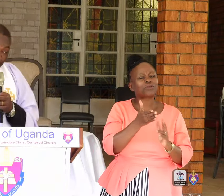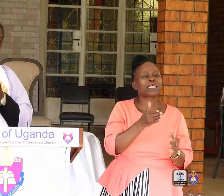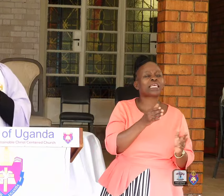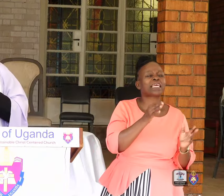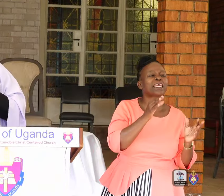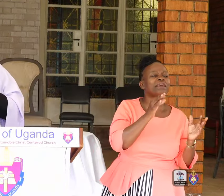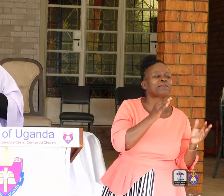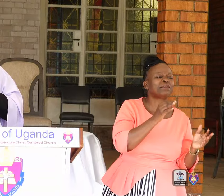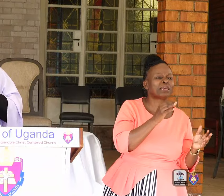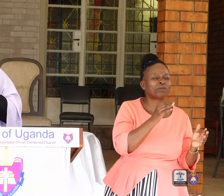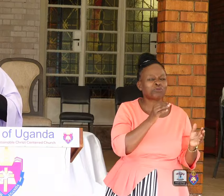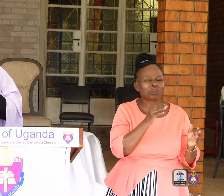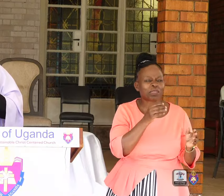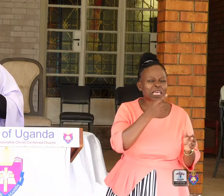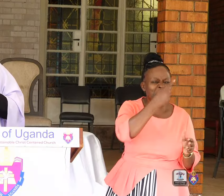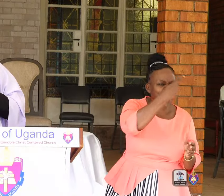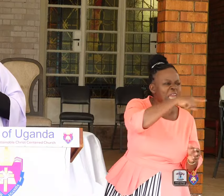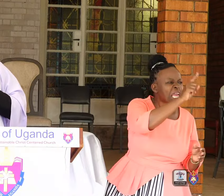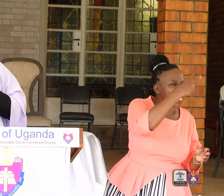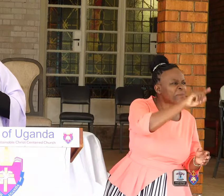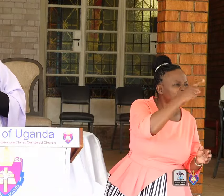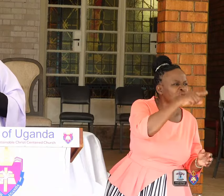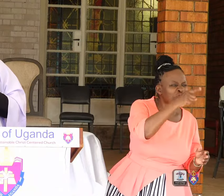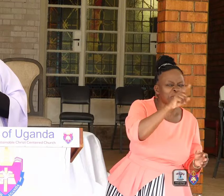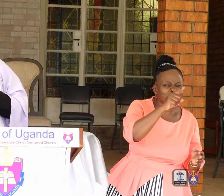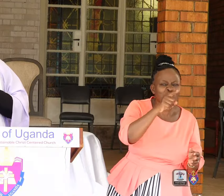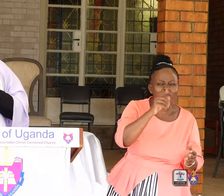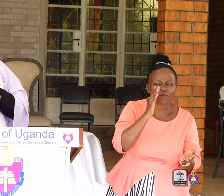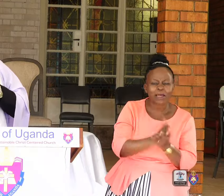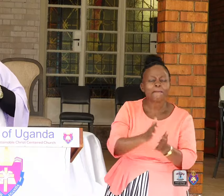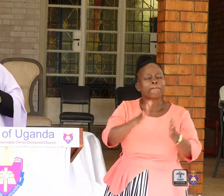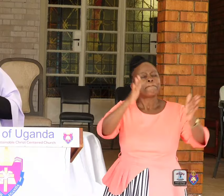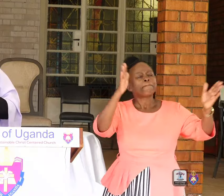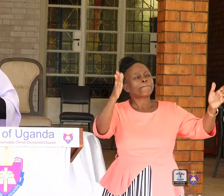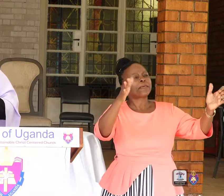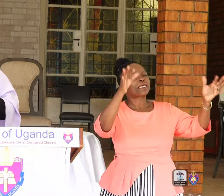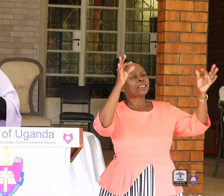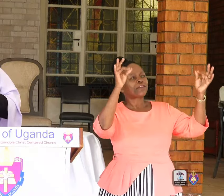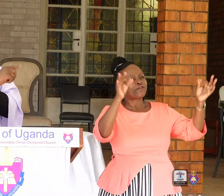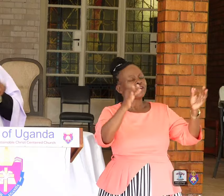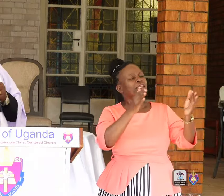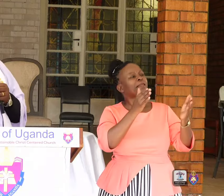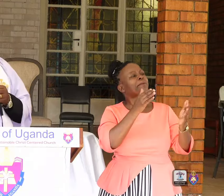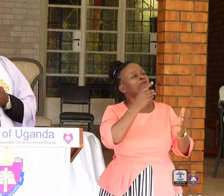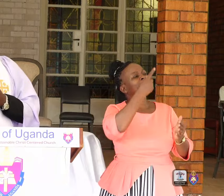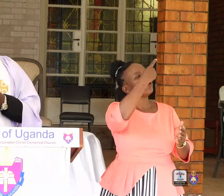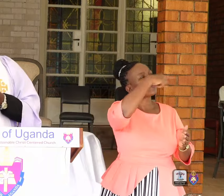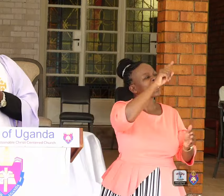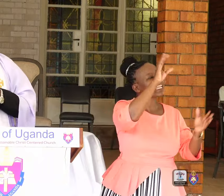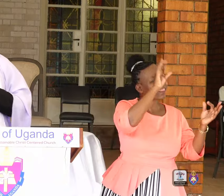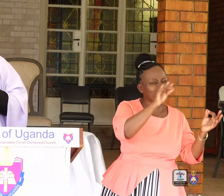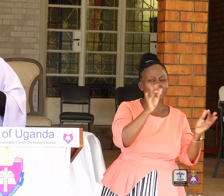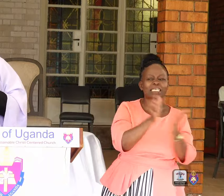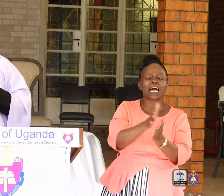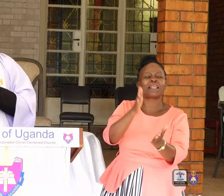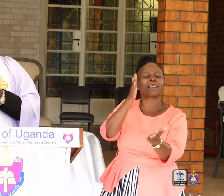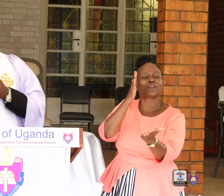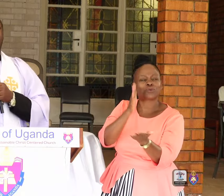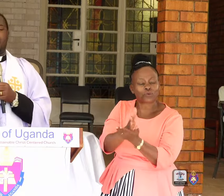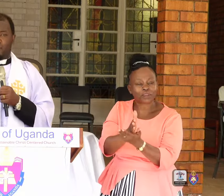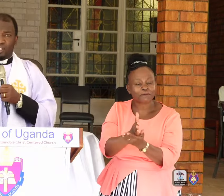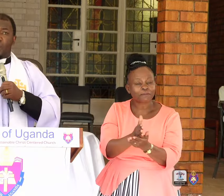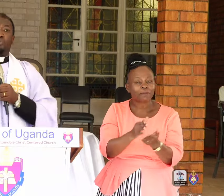na mazima. There's a big difference between facts and the truth. Ebintu byetu